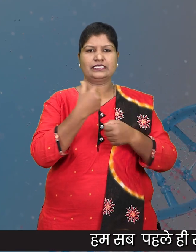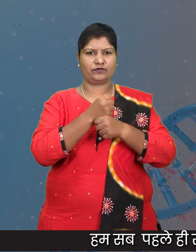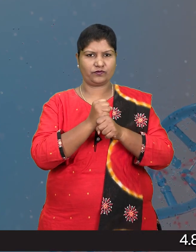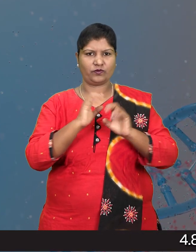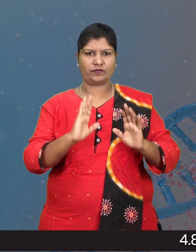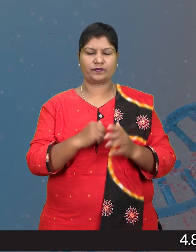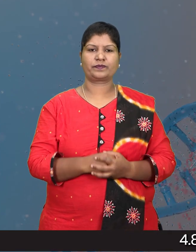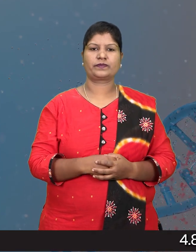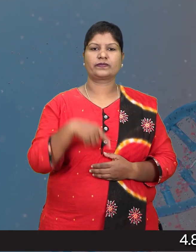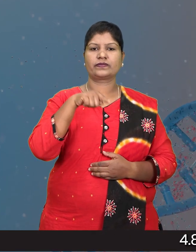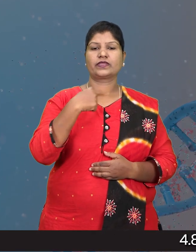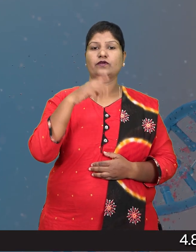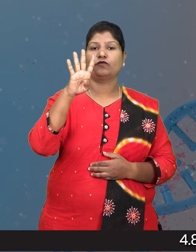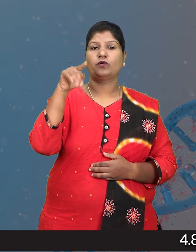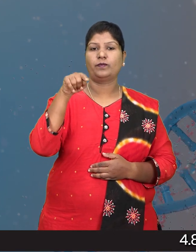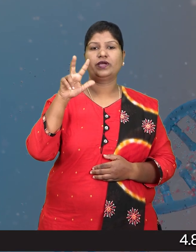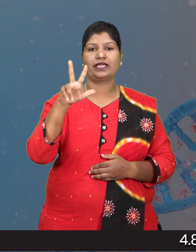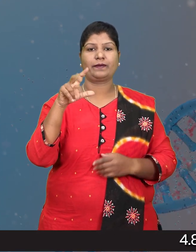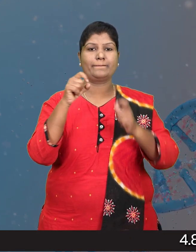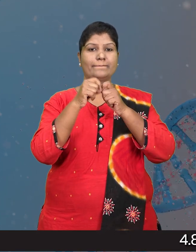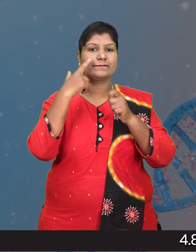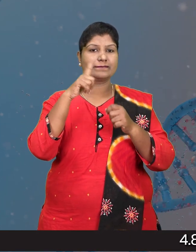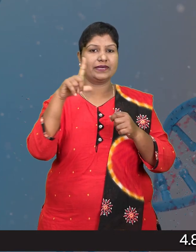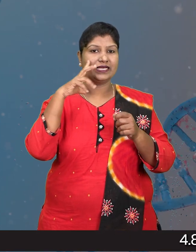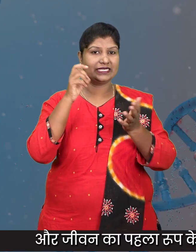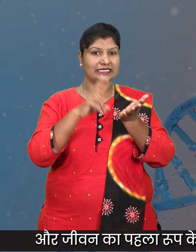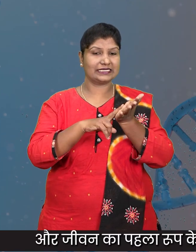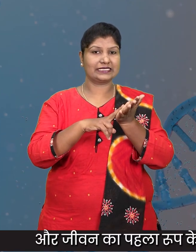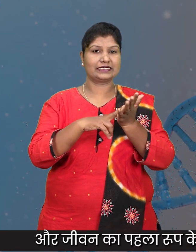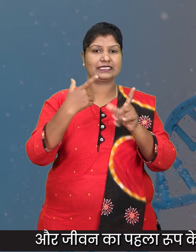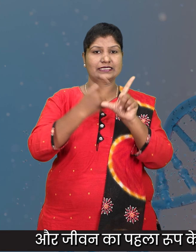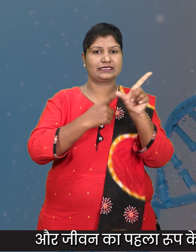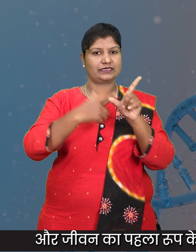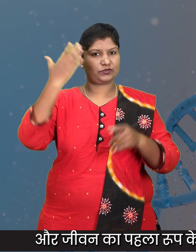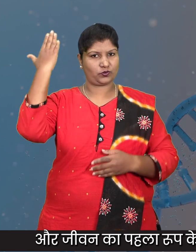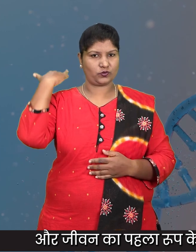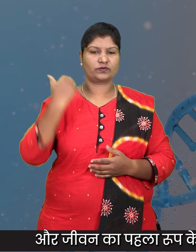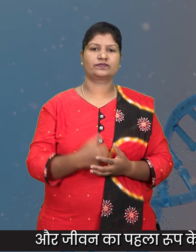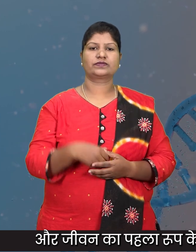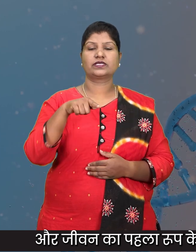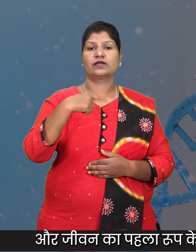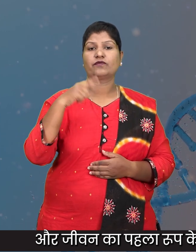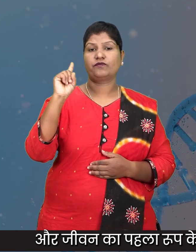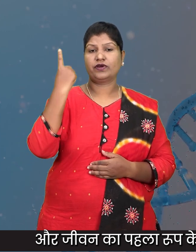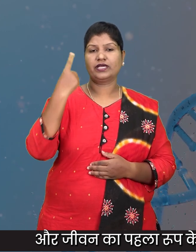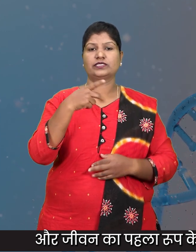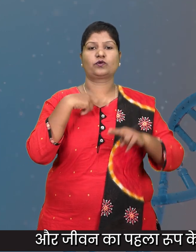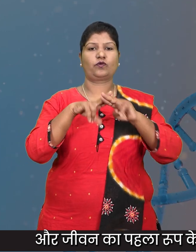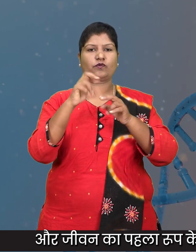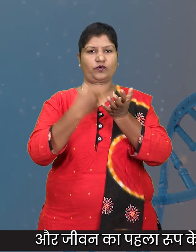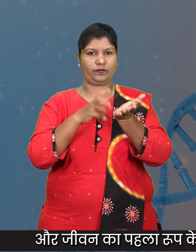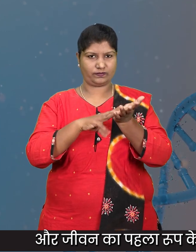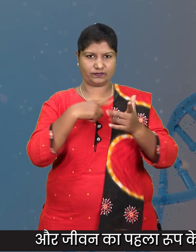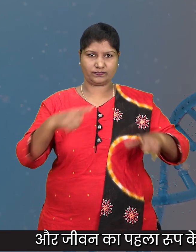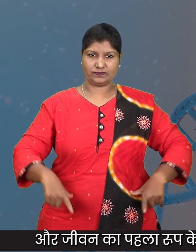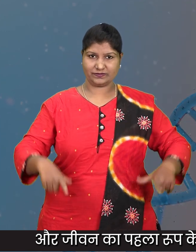लगभग 4.8 अरब साल पहले हुआ था और जीवन का पहला रूप केवल